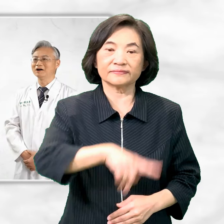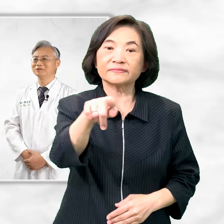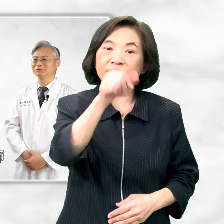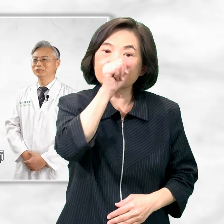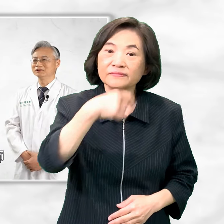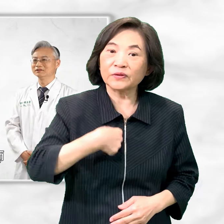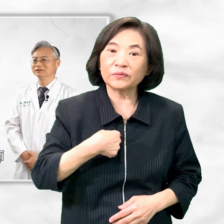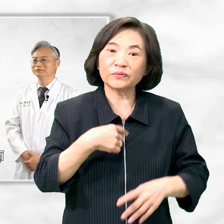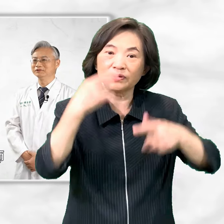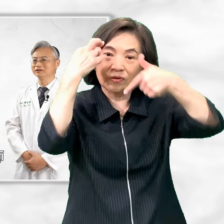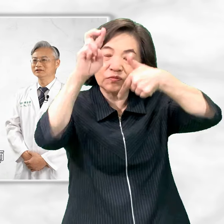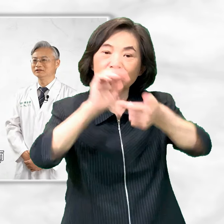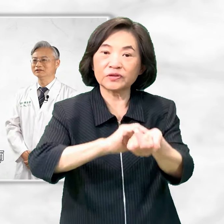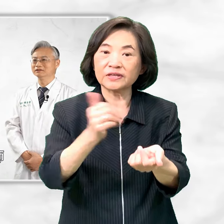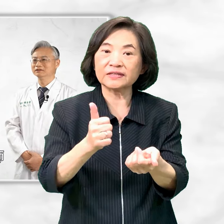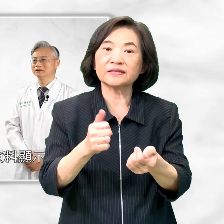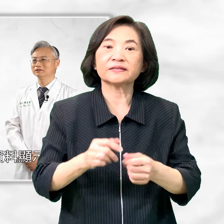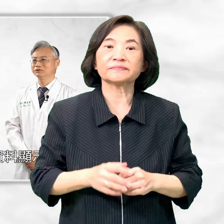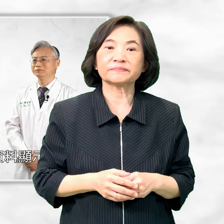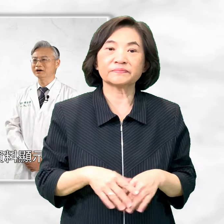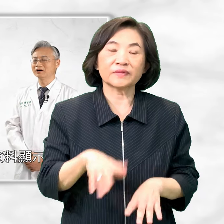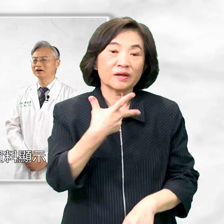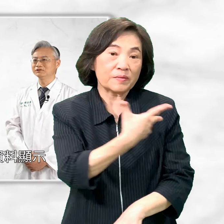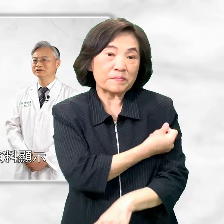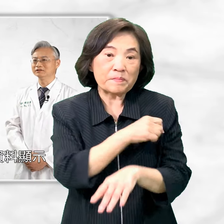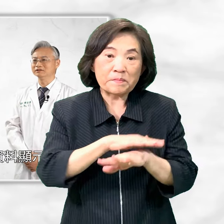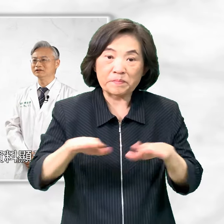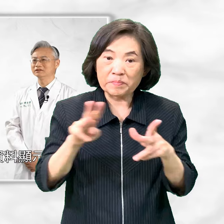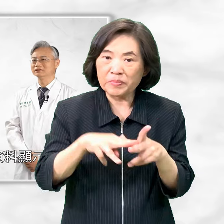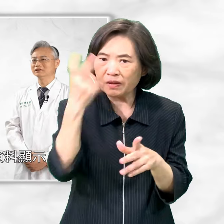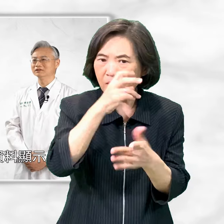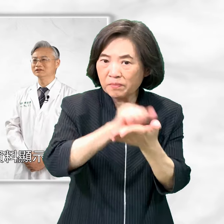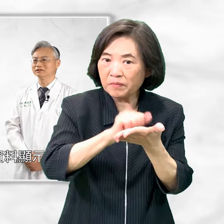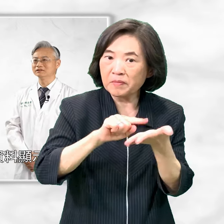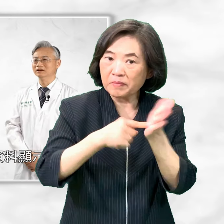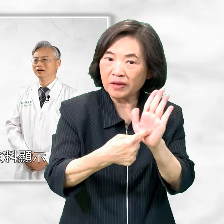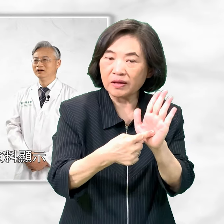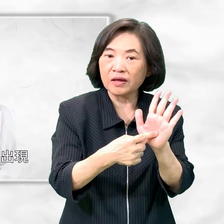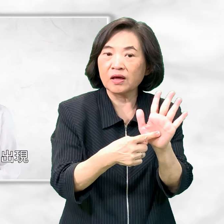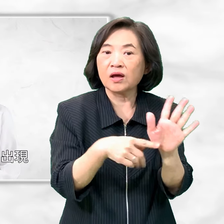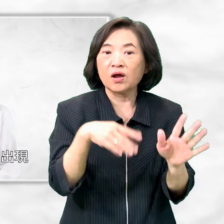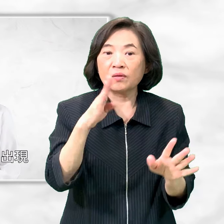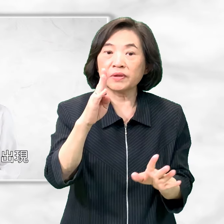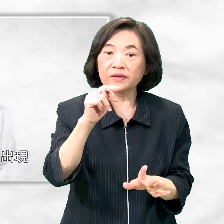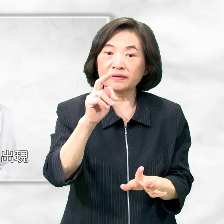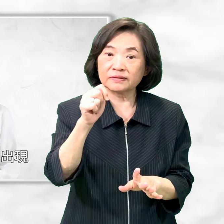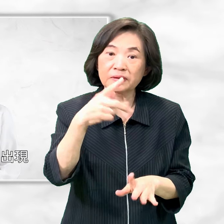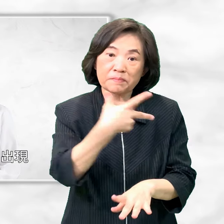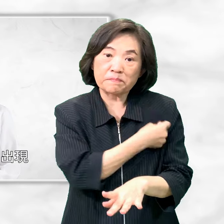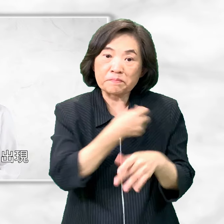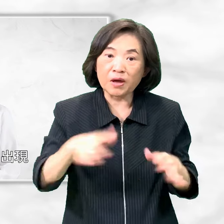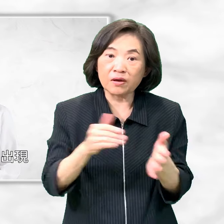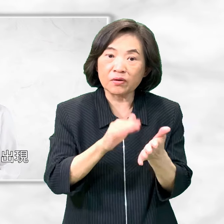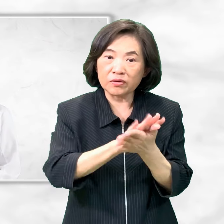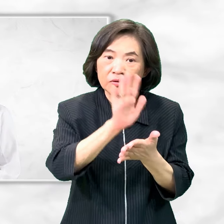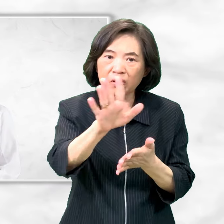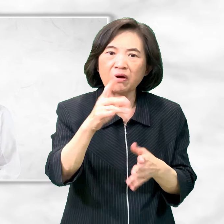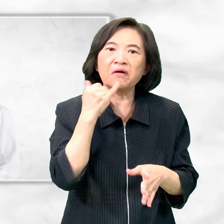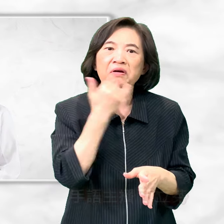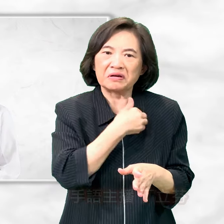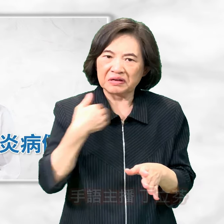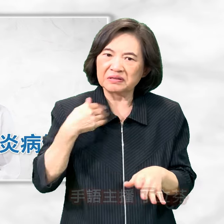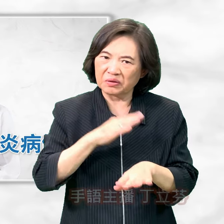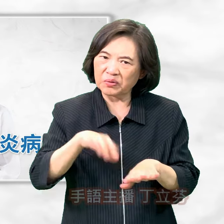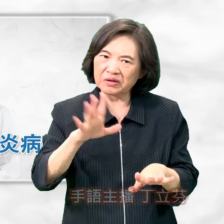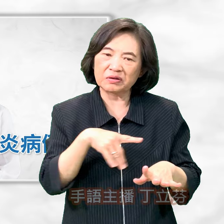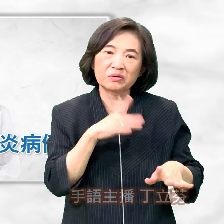大家好，我是傅远乾先生。根据预防查安全性检测资料显示，做 BNT 预防查之后，是出现当罕